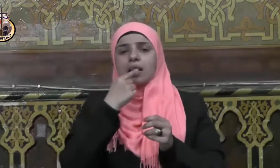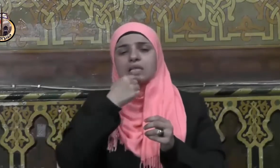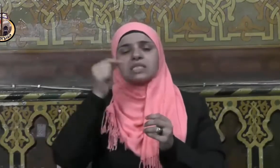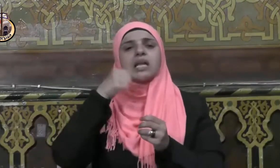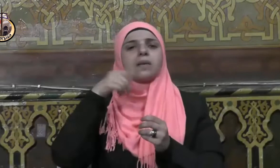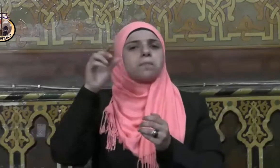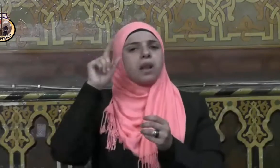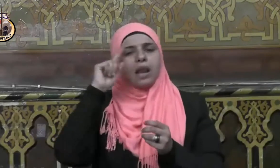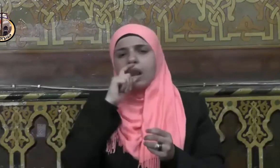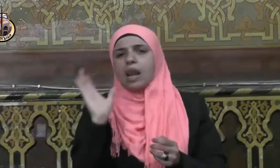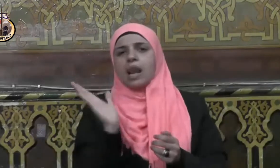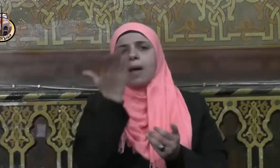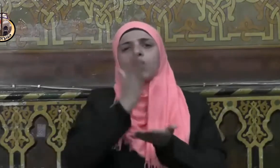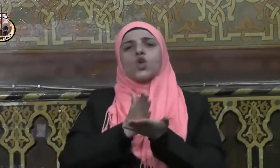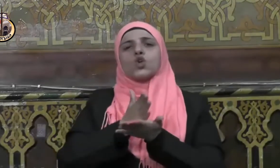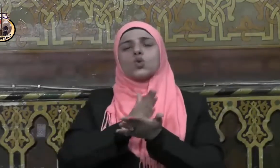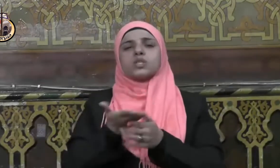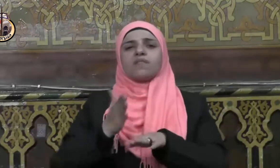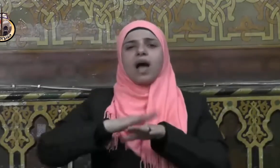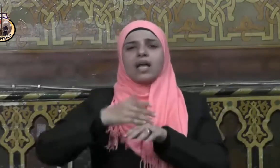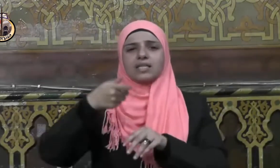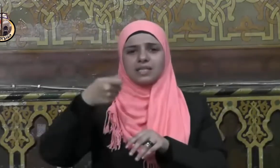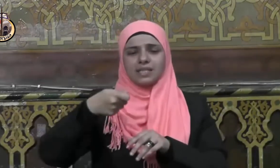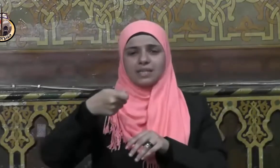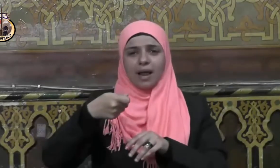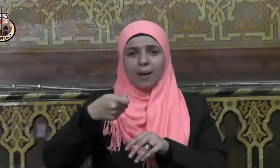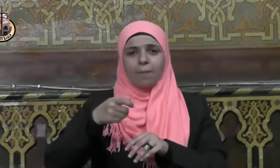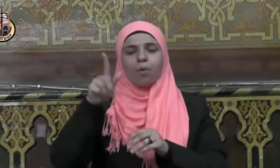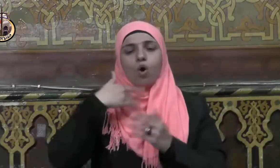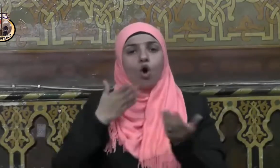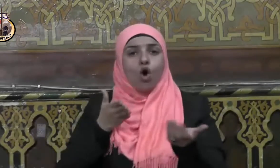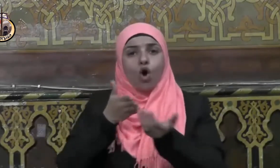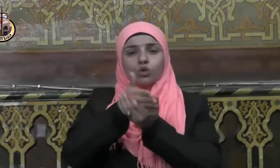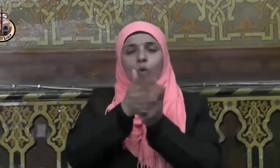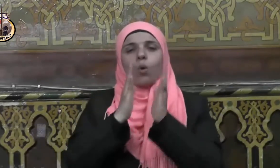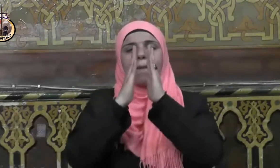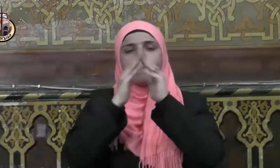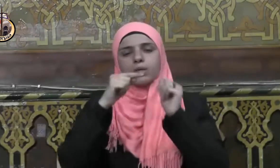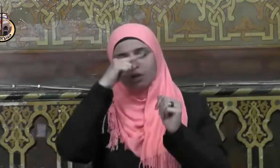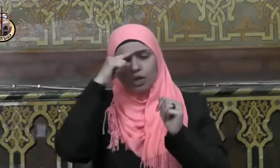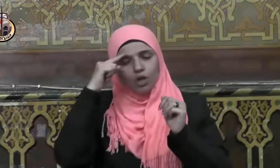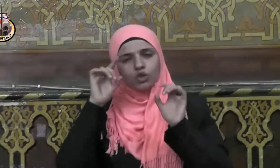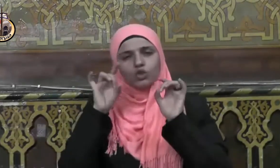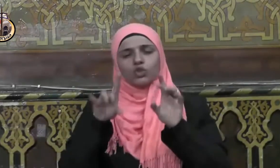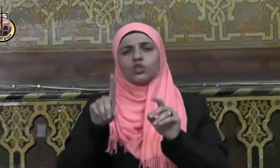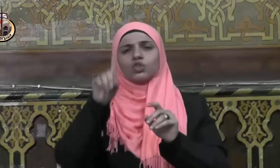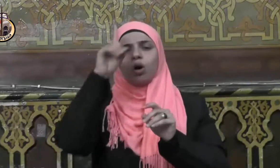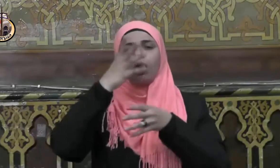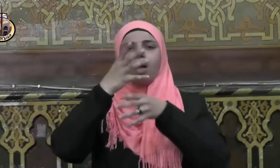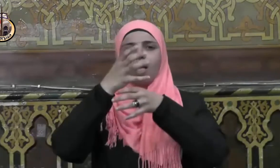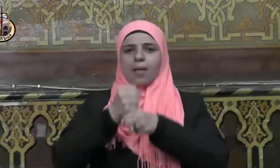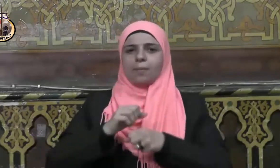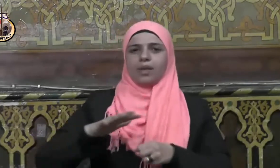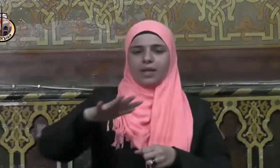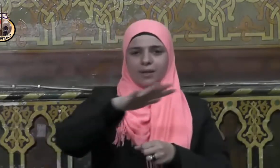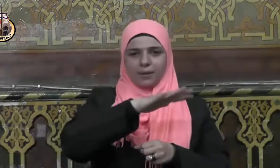عليه السلام: ادخلوا مصر إن شاء الله آمنين.